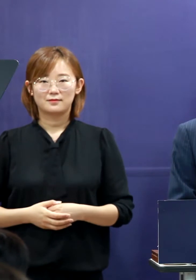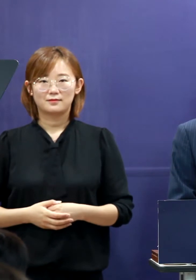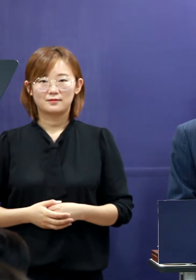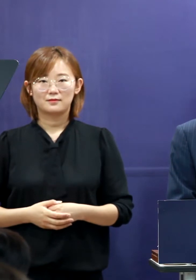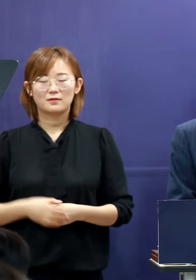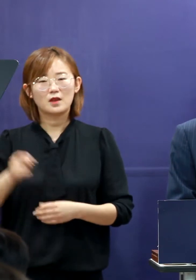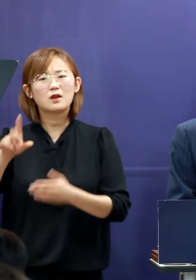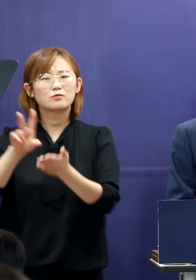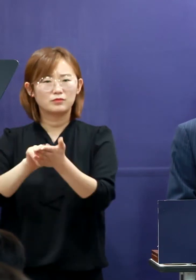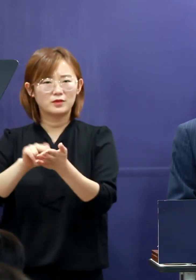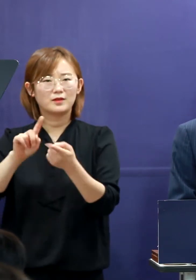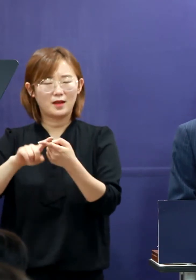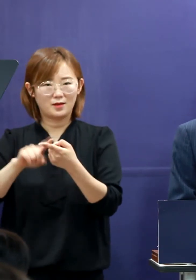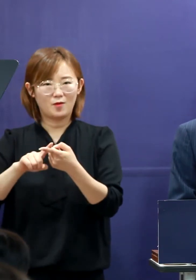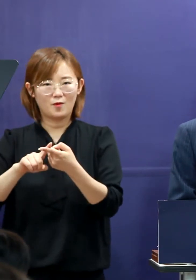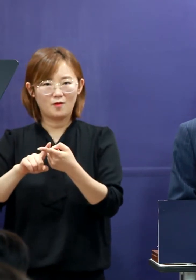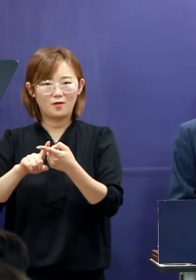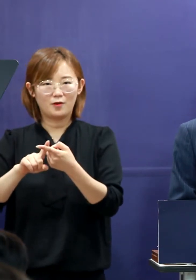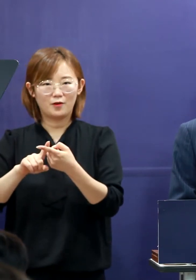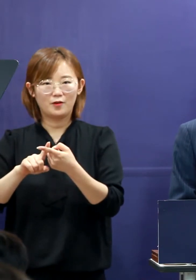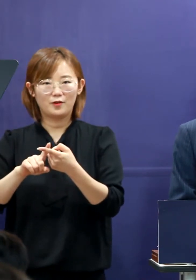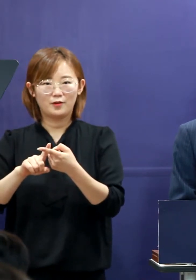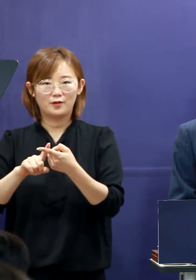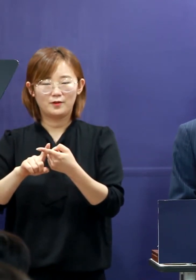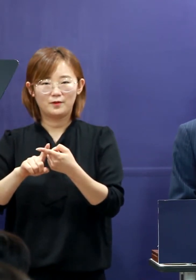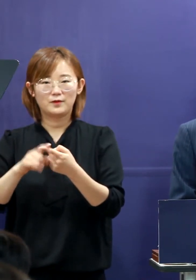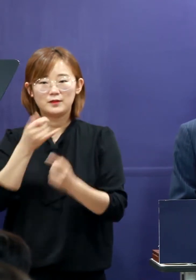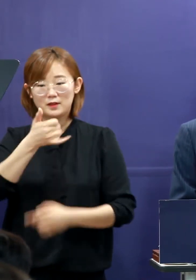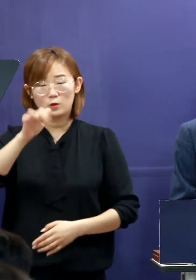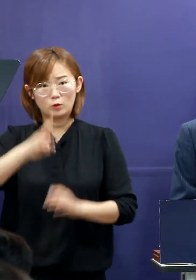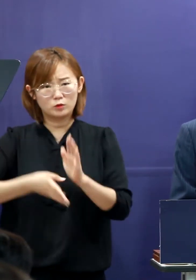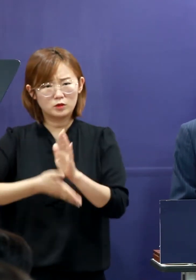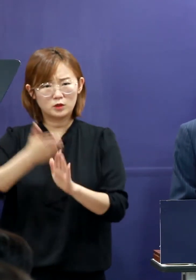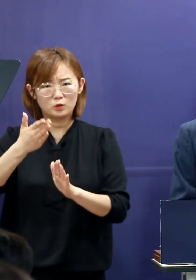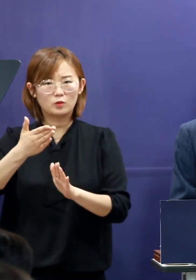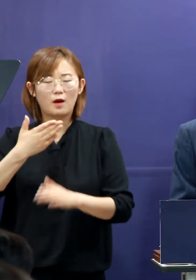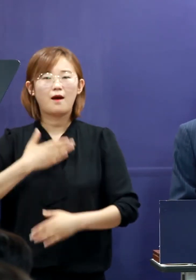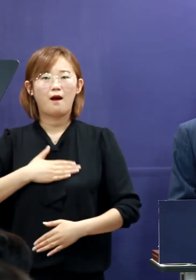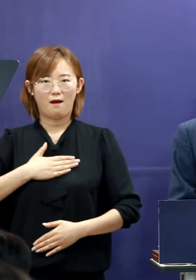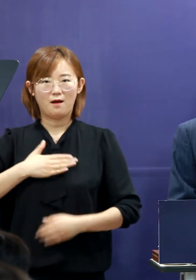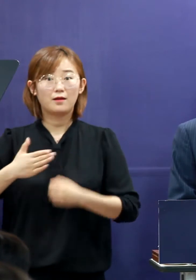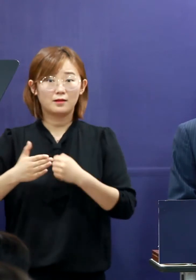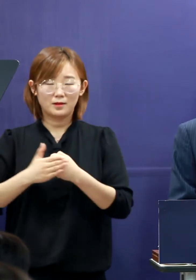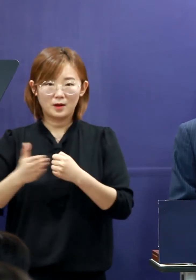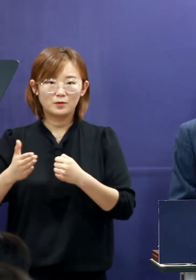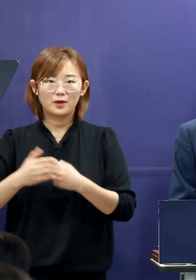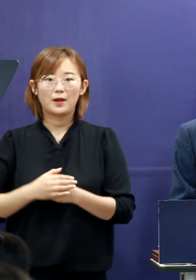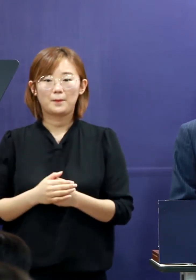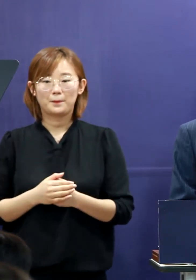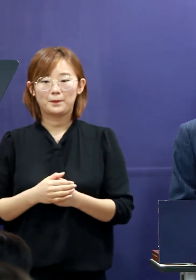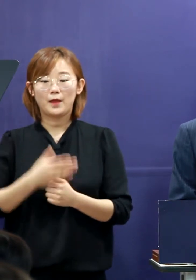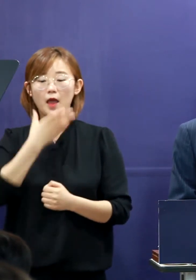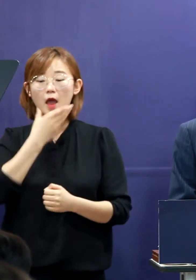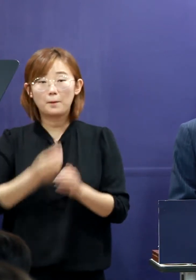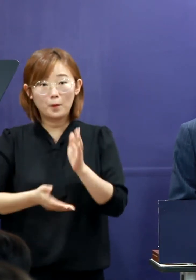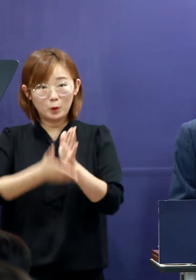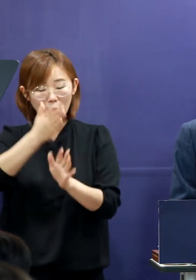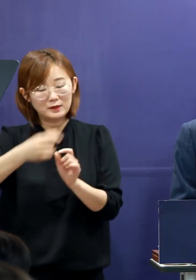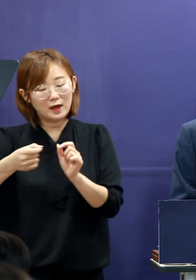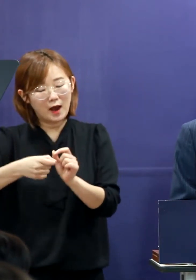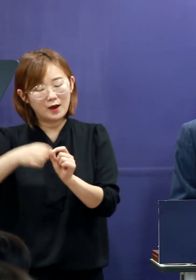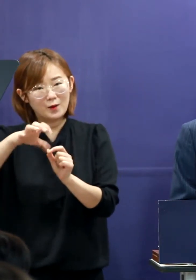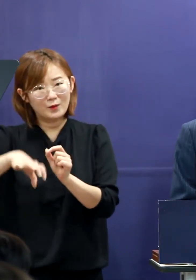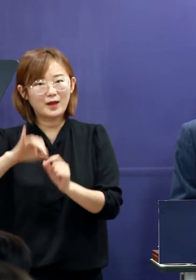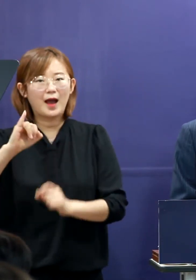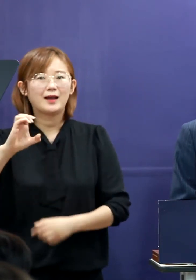문제를 저희도 좀 인식을 하고 우리 신도시, 행복도시 가까이에